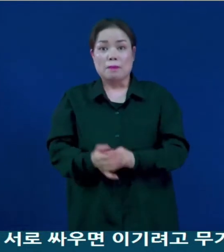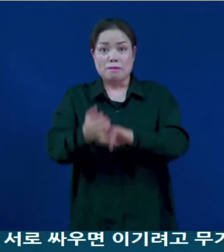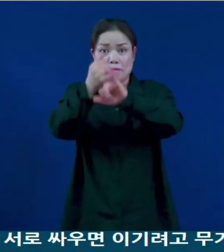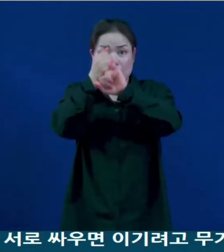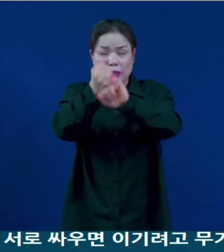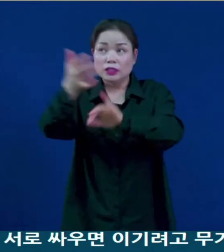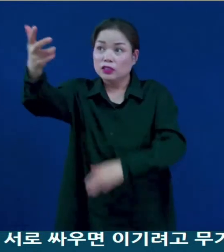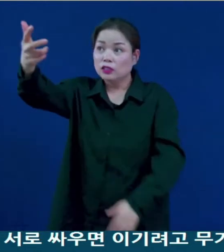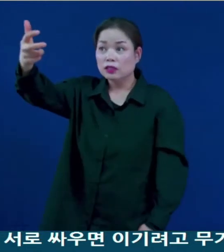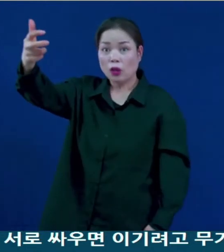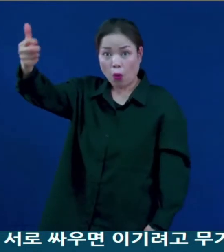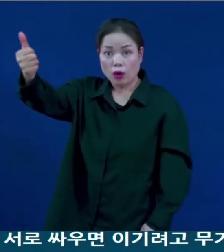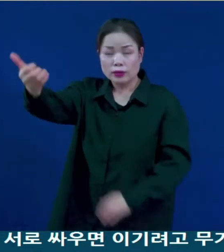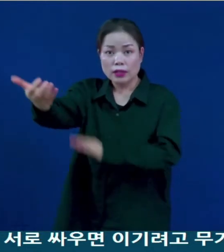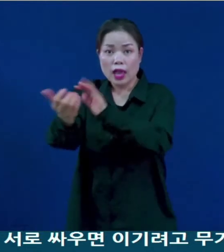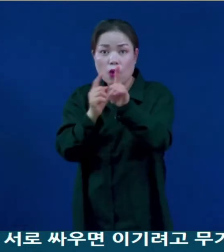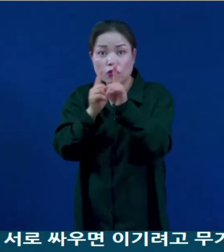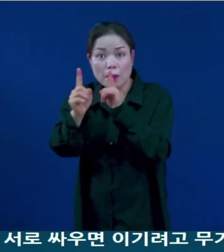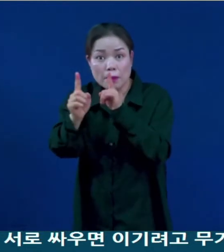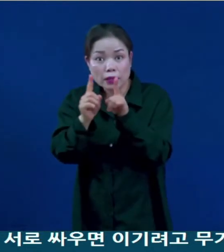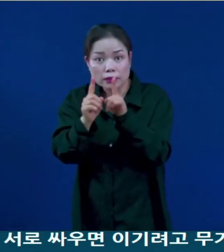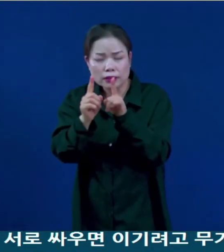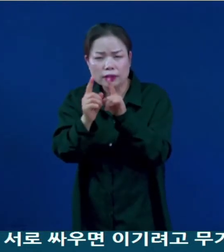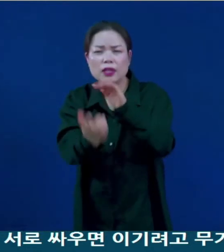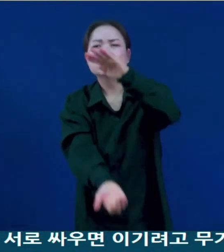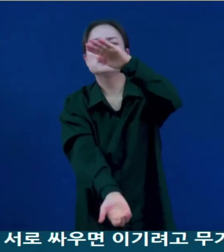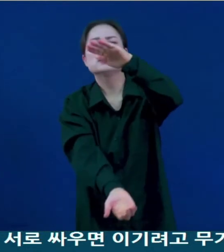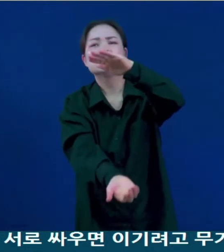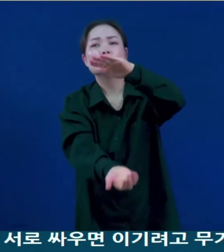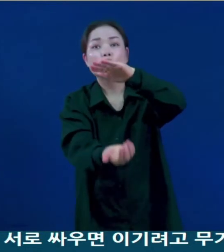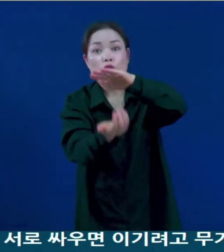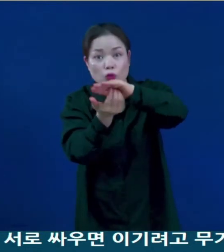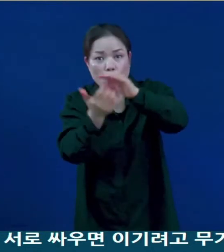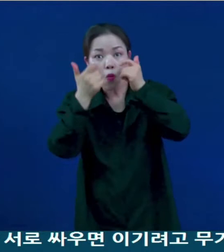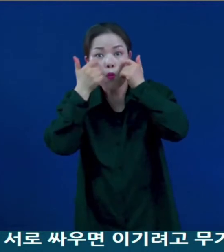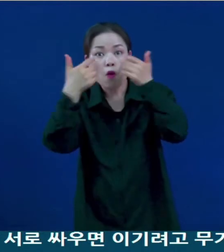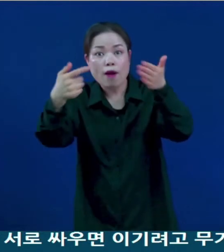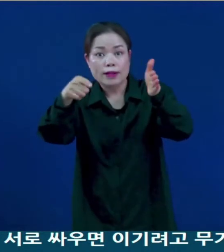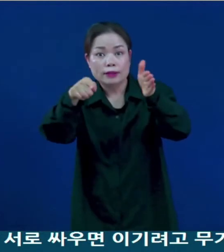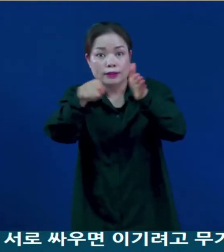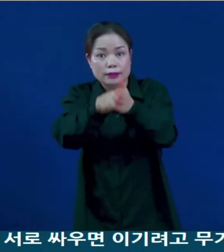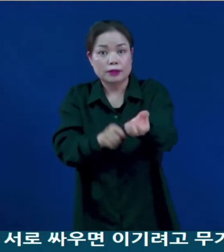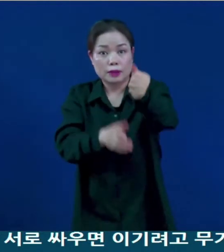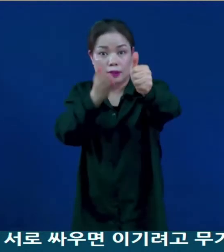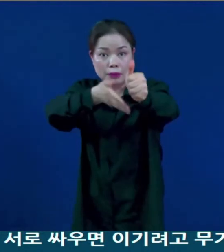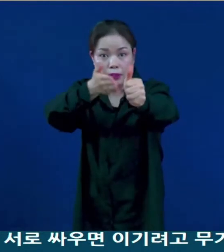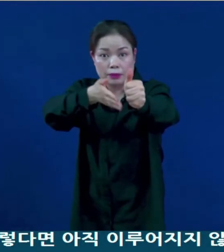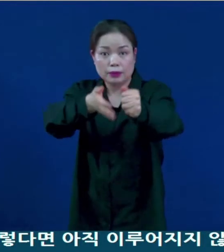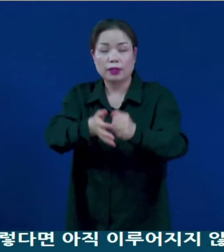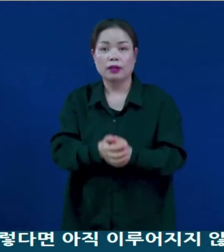반드시 여호와께서 이 예언의 말씀을 이루실 것임을 확신해야 됩니다.